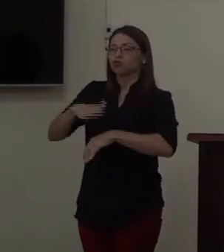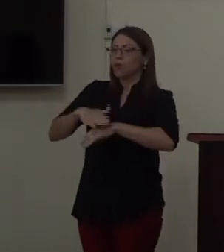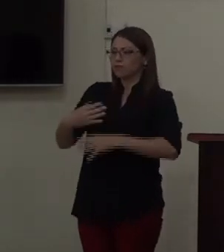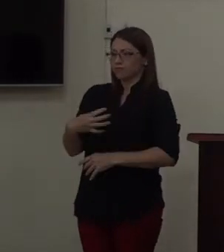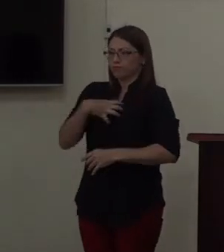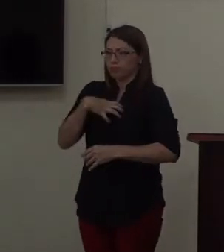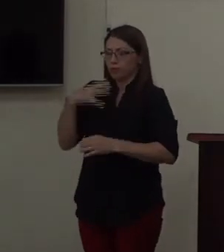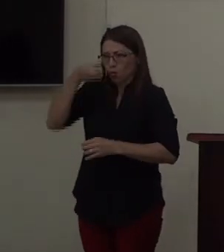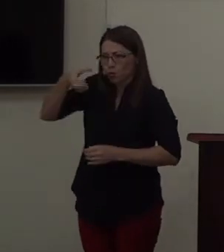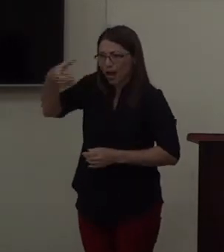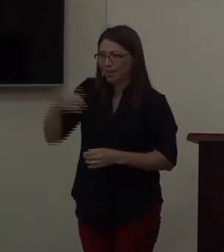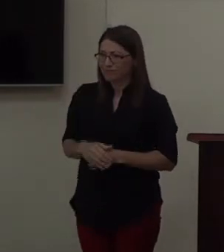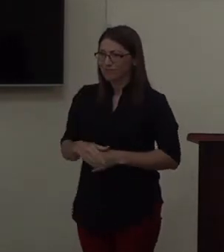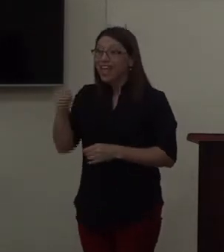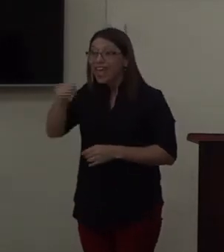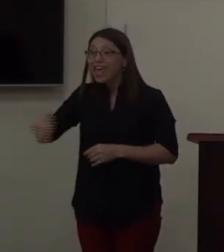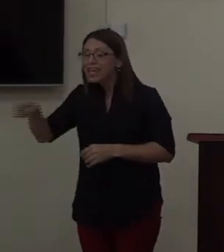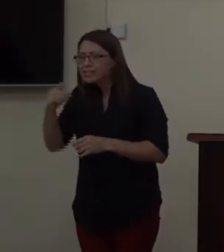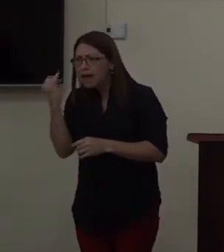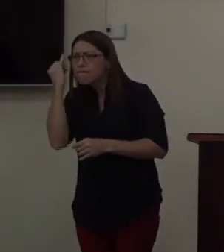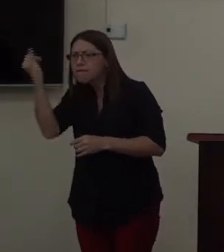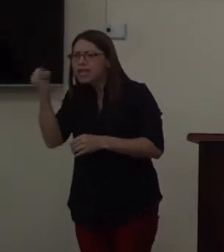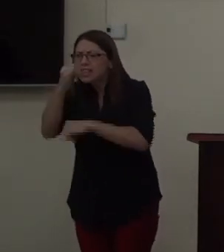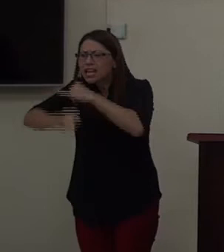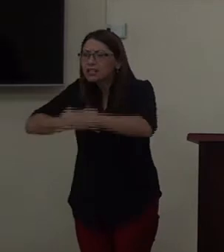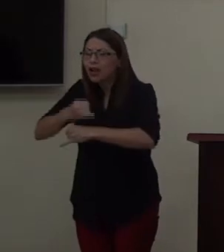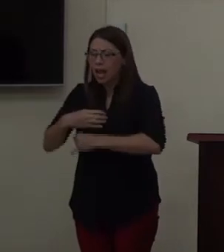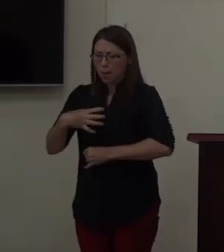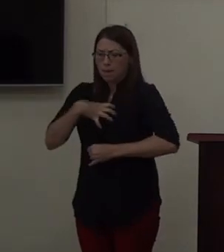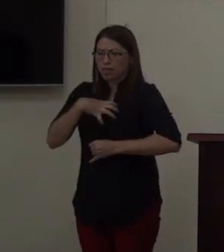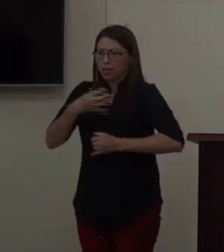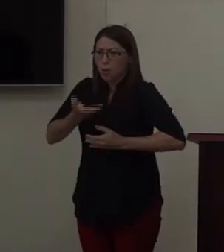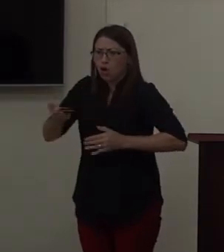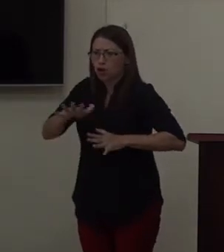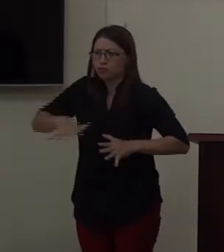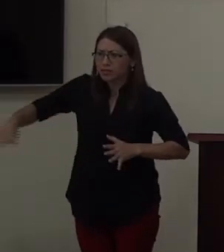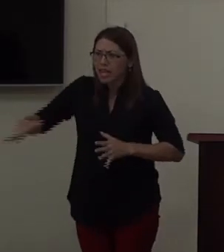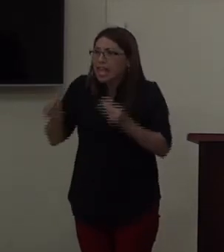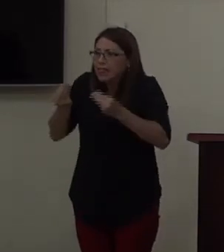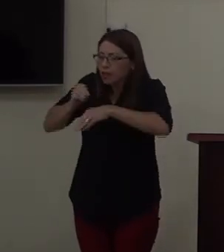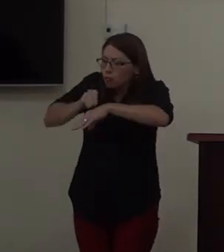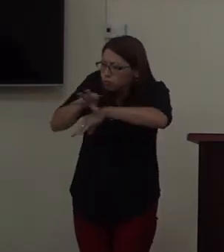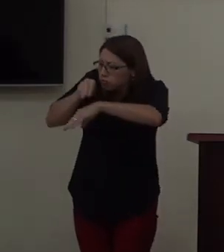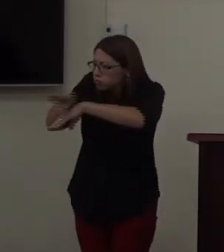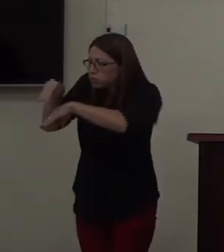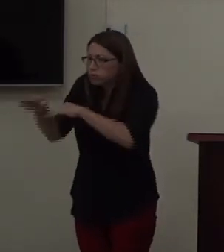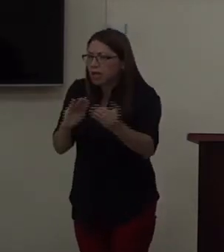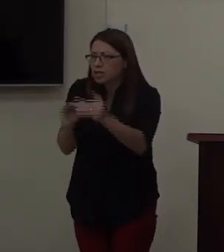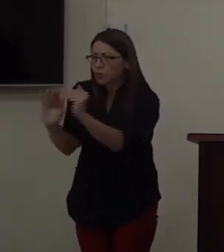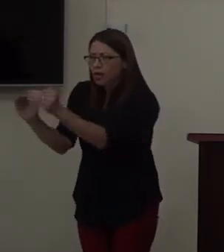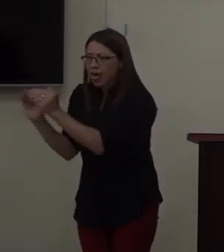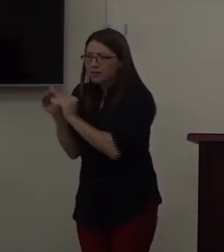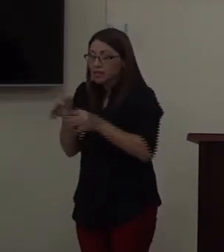cultural, ¿verdad? Esta noción internacional de patrimonio que tanto ha calado en las comunidades, ¿verdad? Que tanto explica su